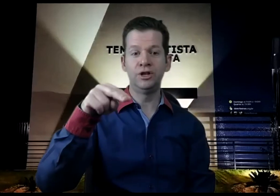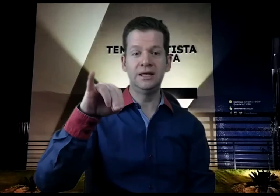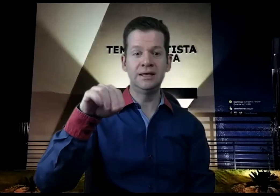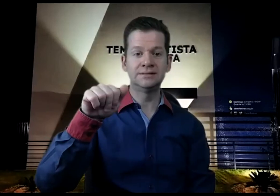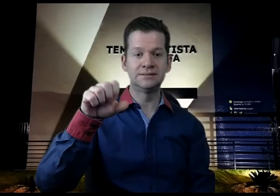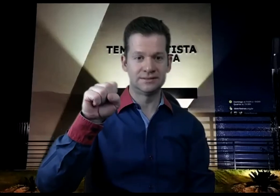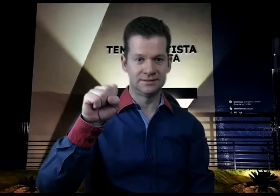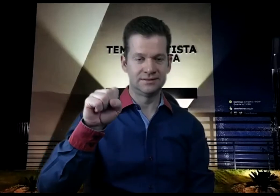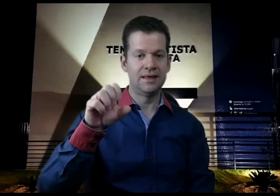Sofonias.